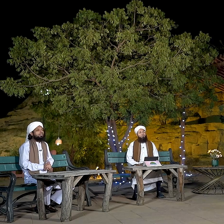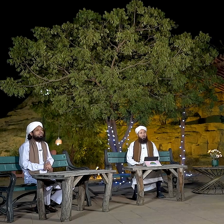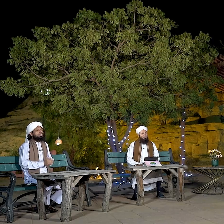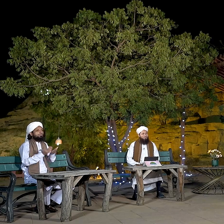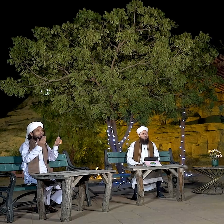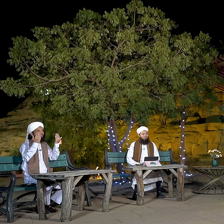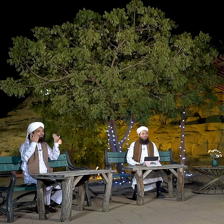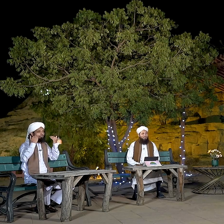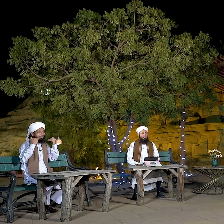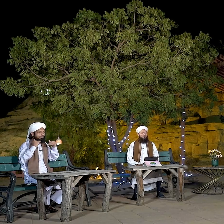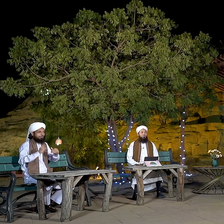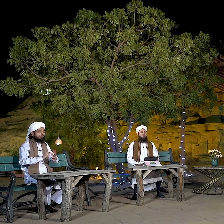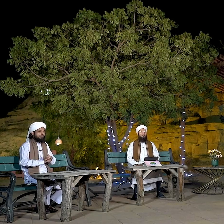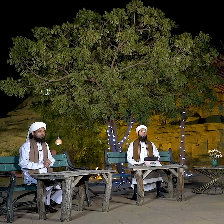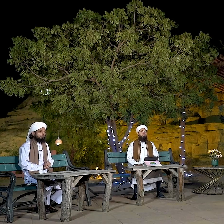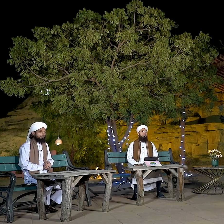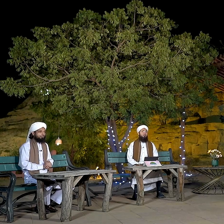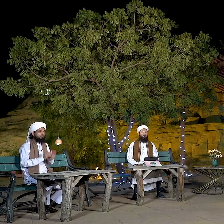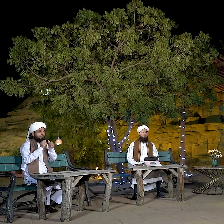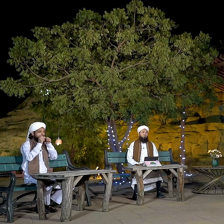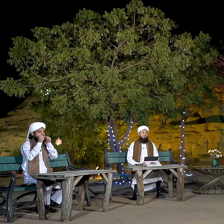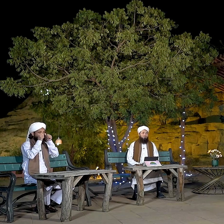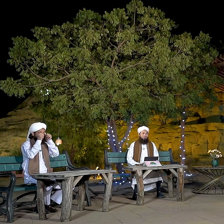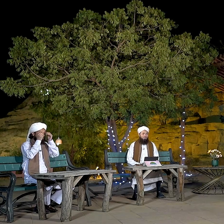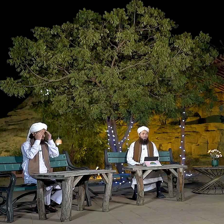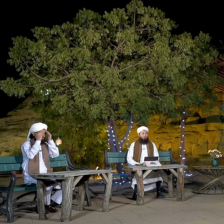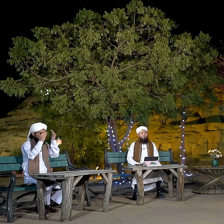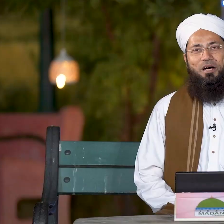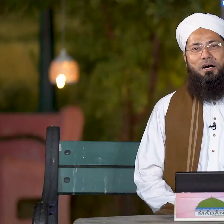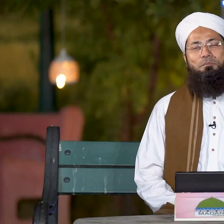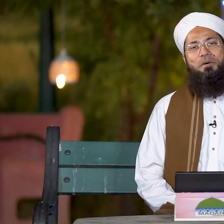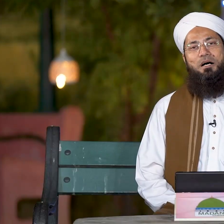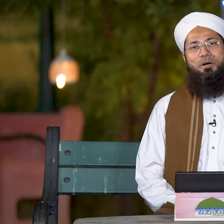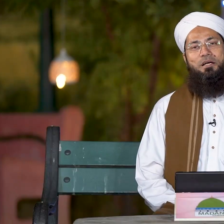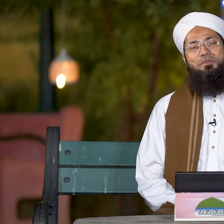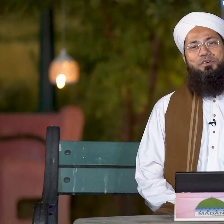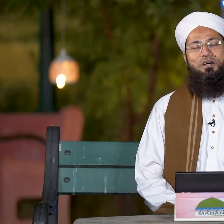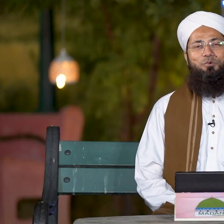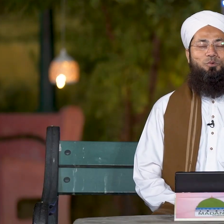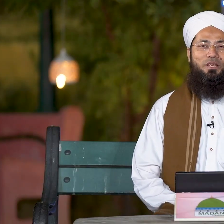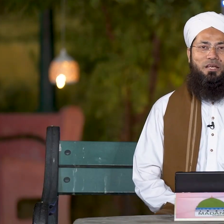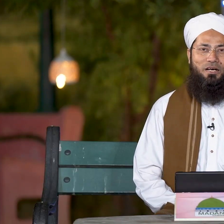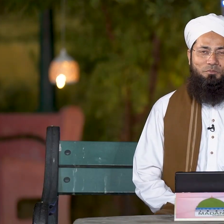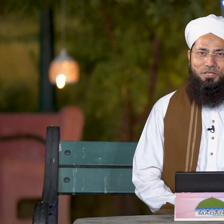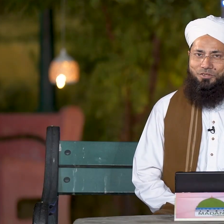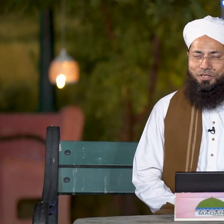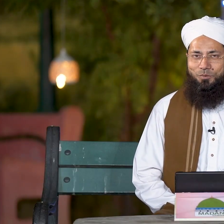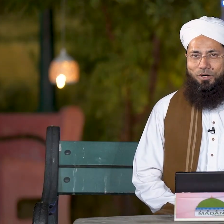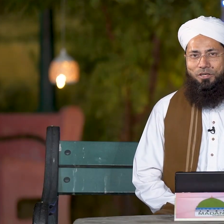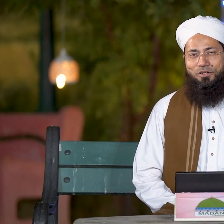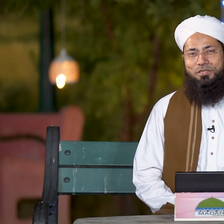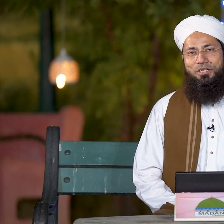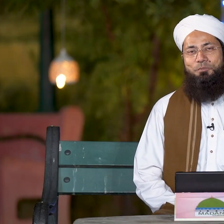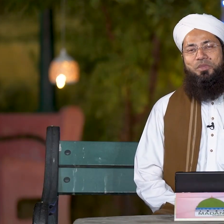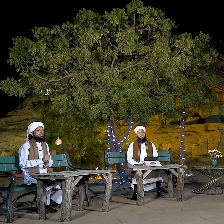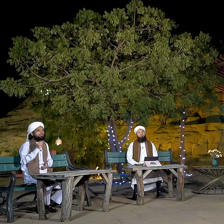الحمدللہ رب العالمین والصلاة والسلام علی خاتم النبیین، اما بعد فاعوذ باللہ من